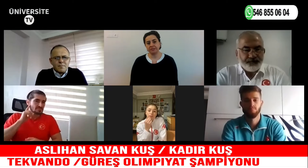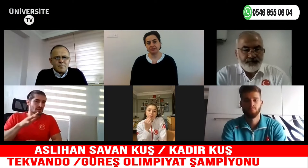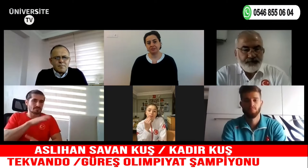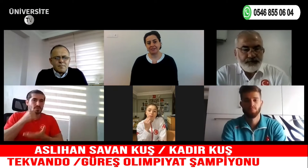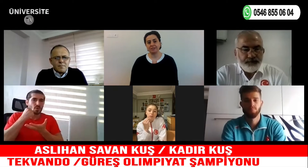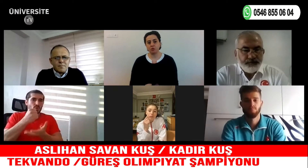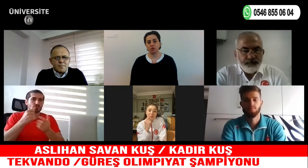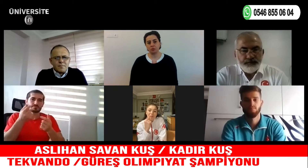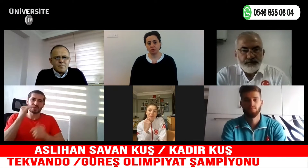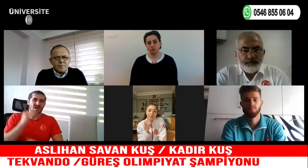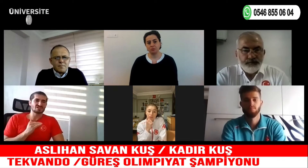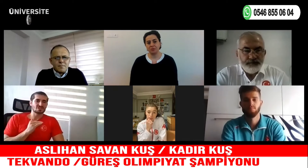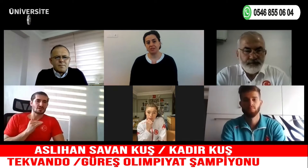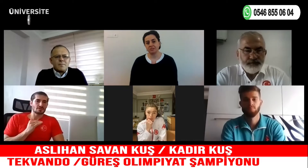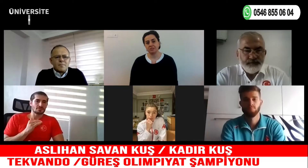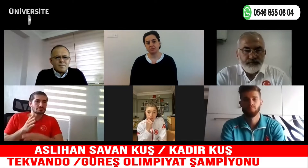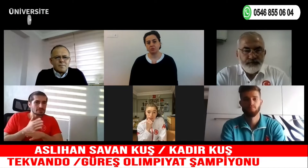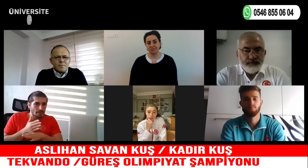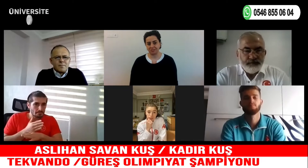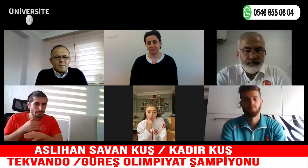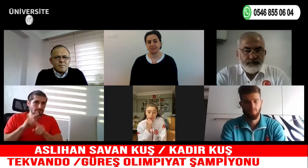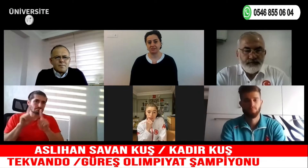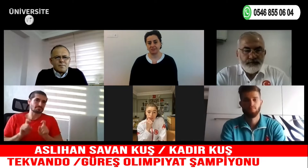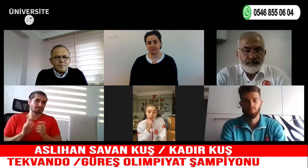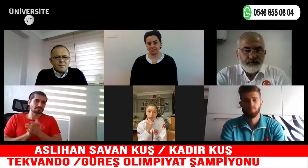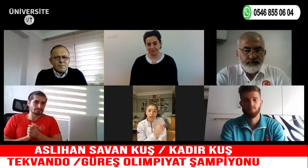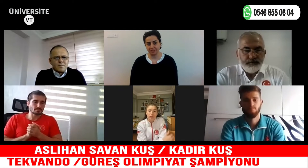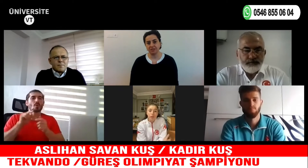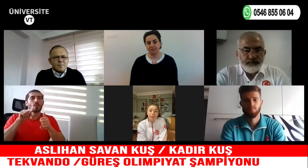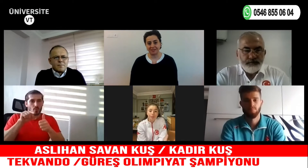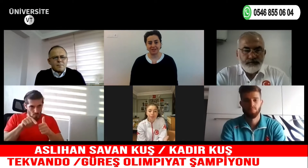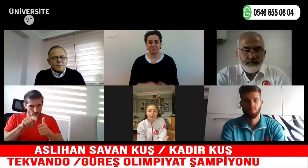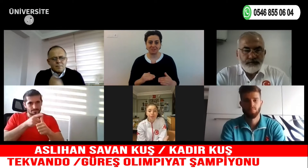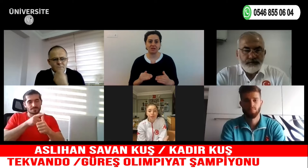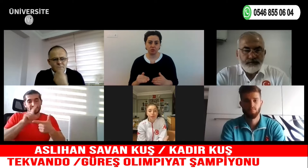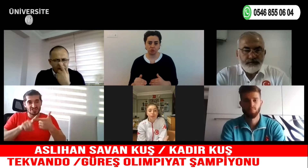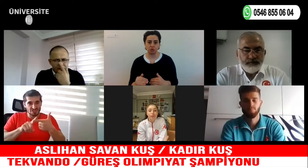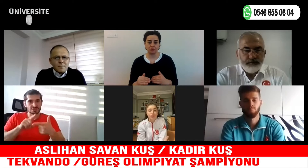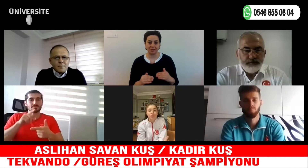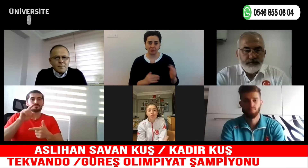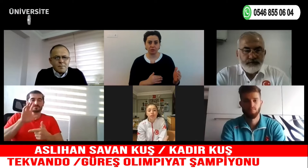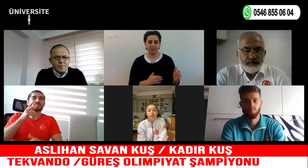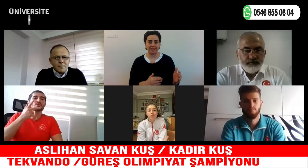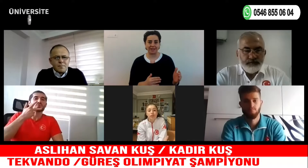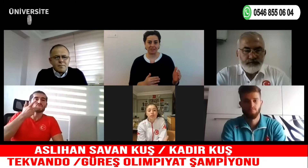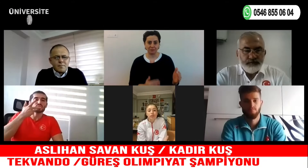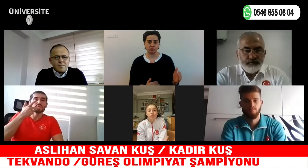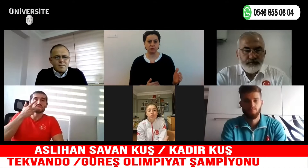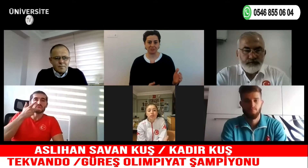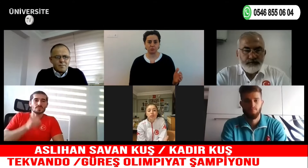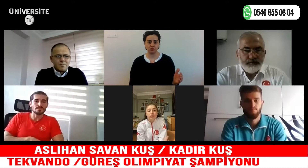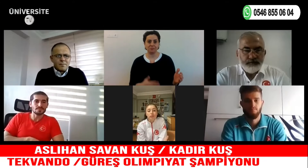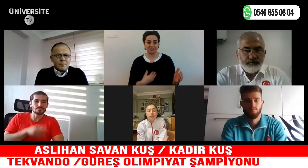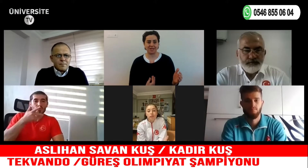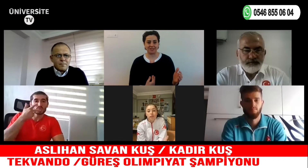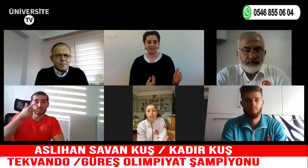ama aynı değeri görmüyoruz. Biraz bu açıdan sıkıntılarımız var. Neden biz daha düşük, onlar da engelli